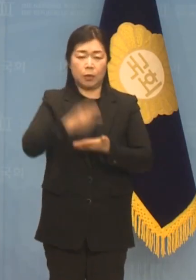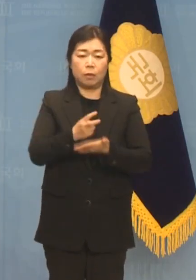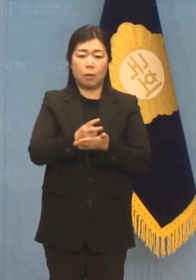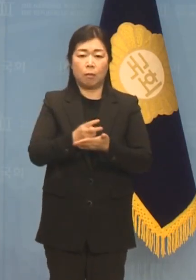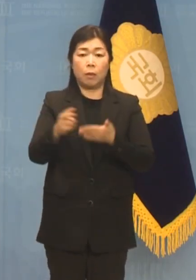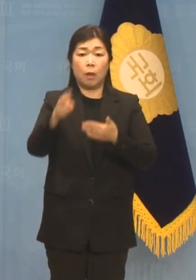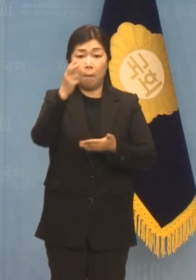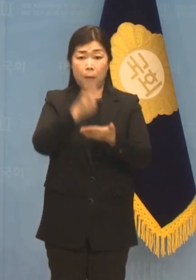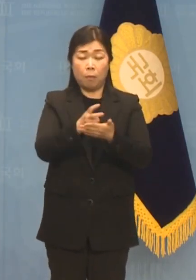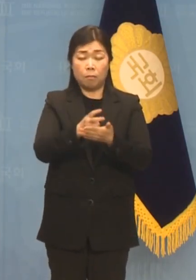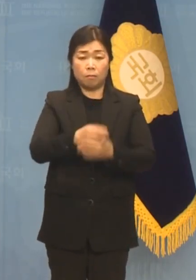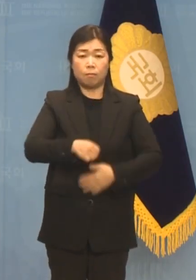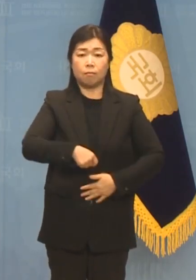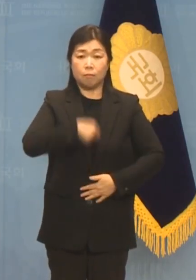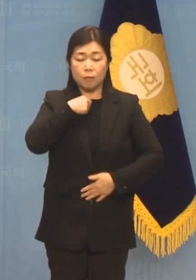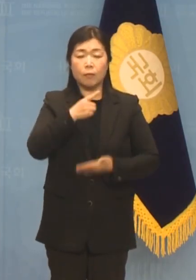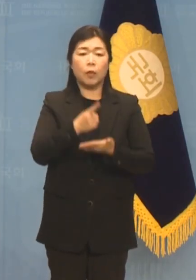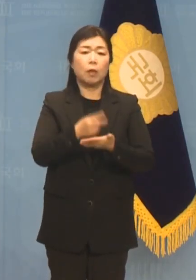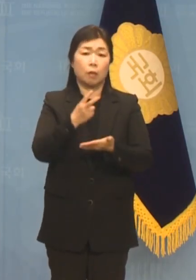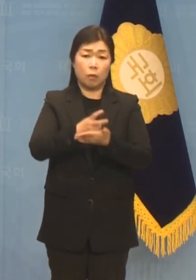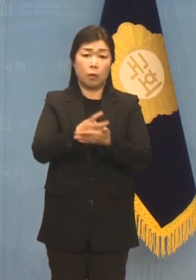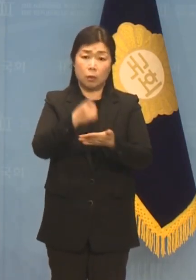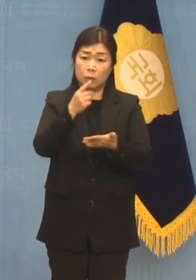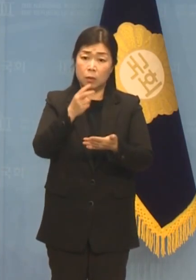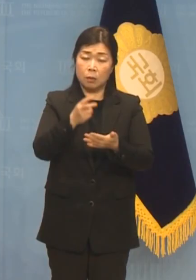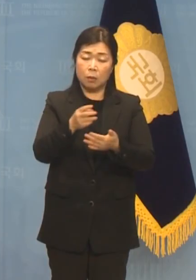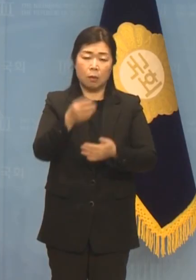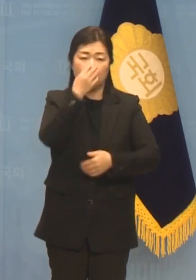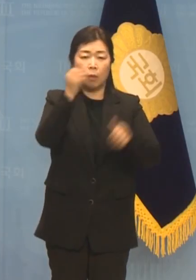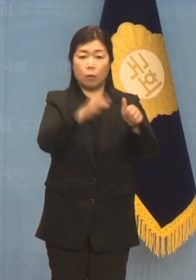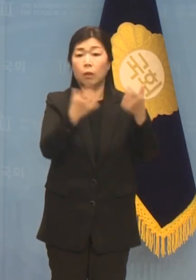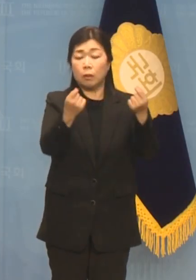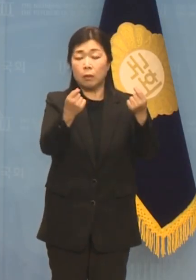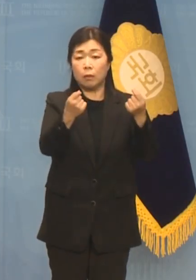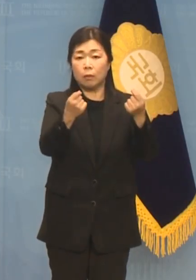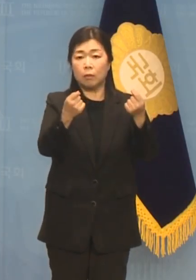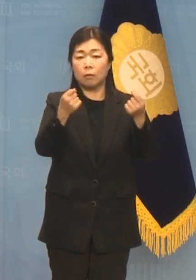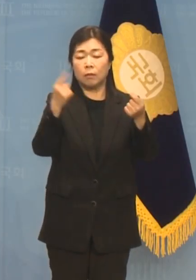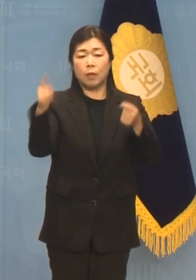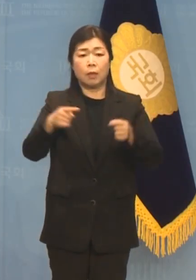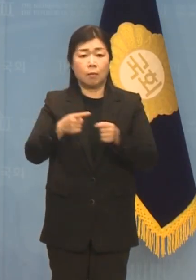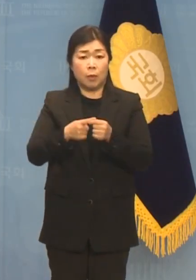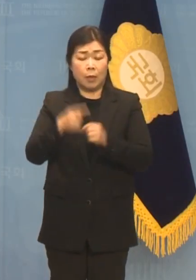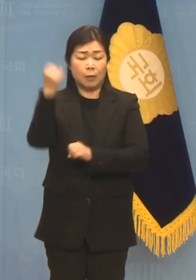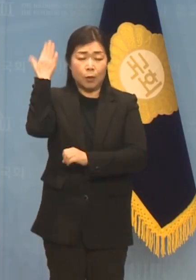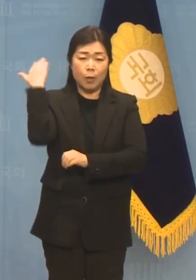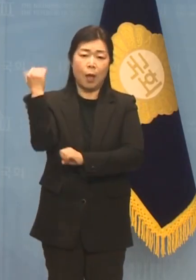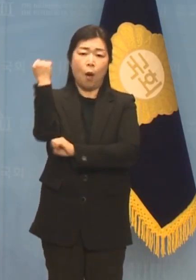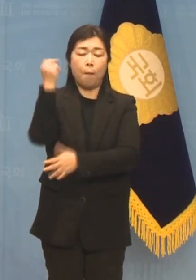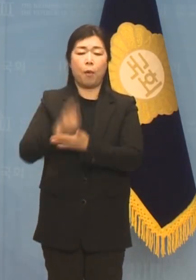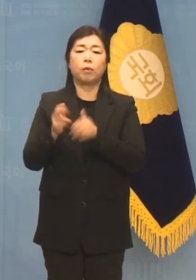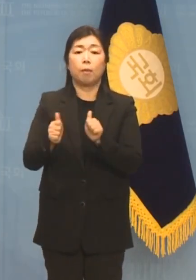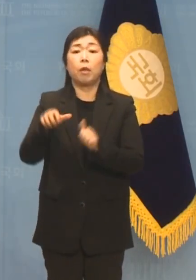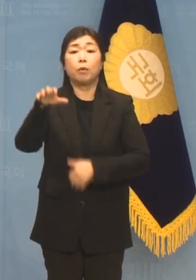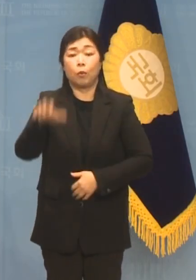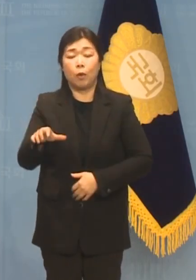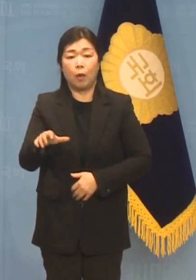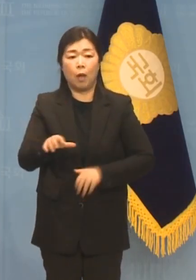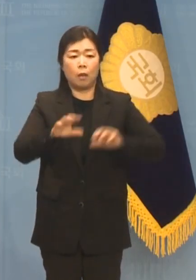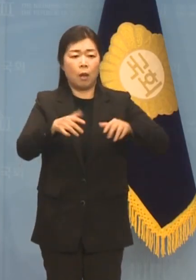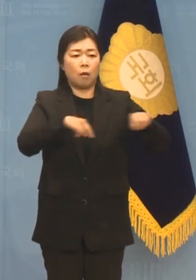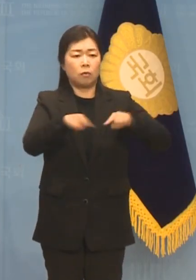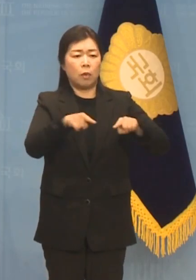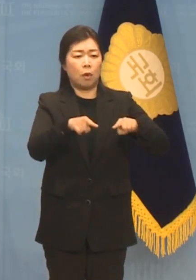훼손하고 있습니다. 첫째, 저는 헌법재판소가